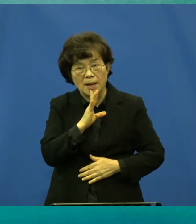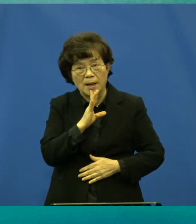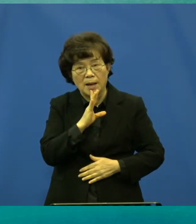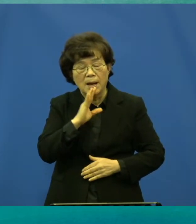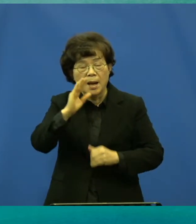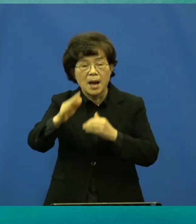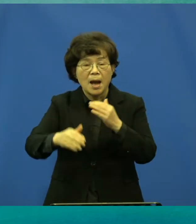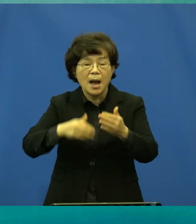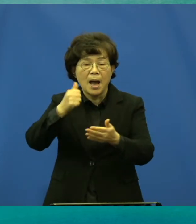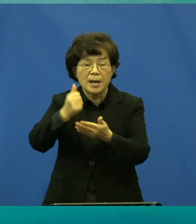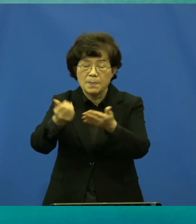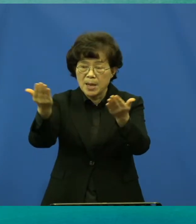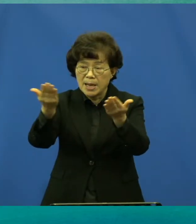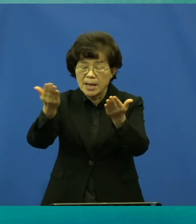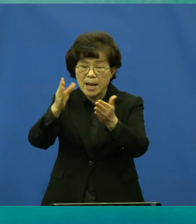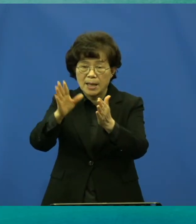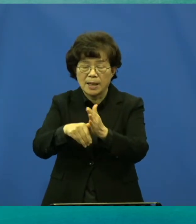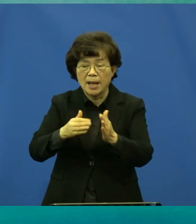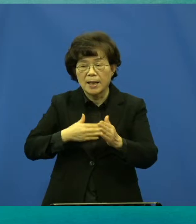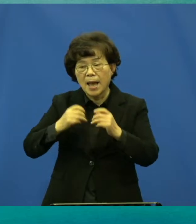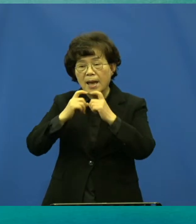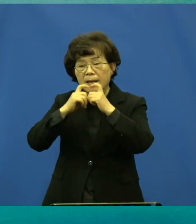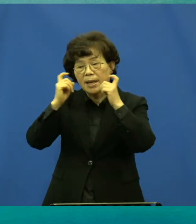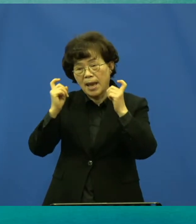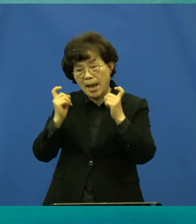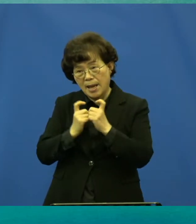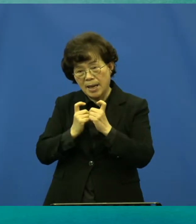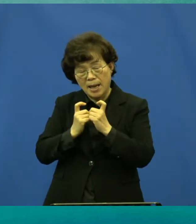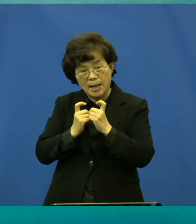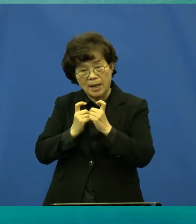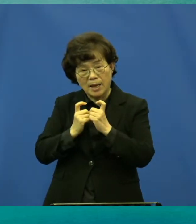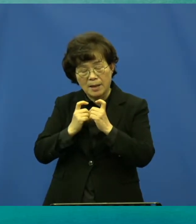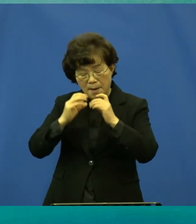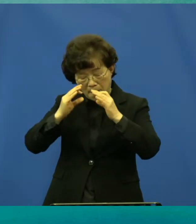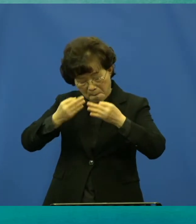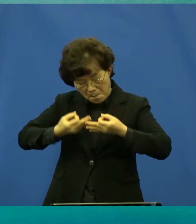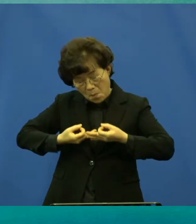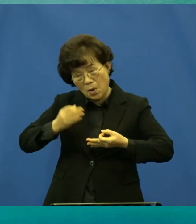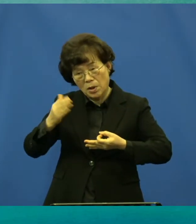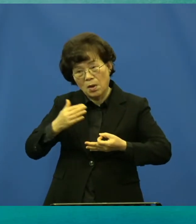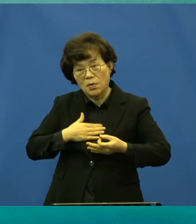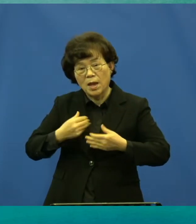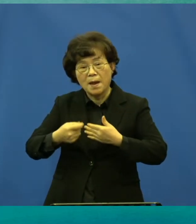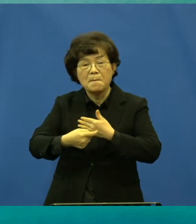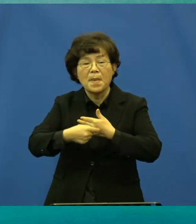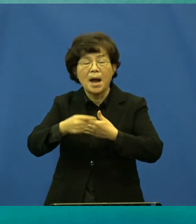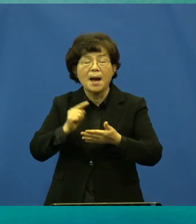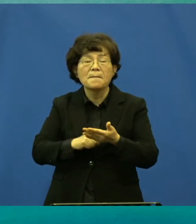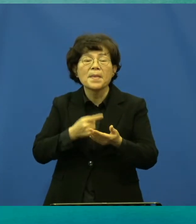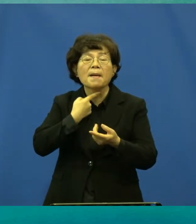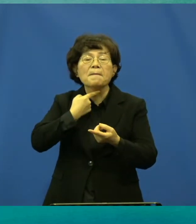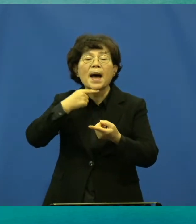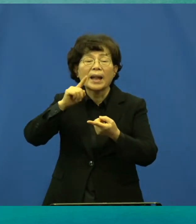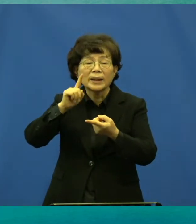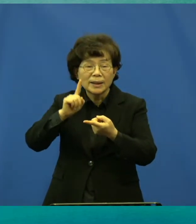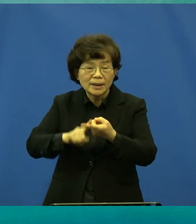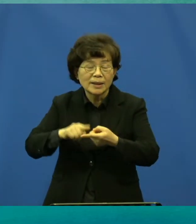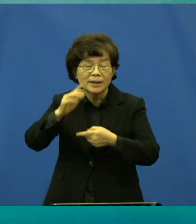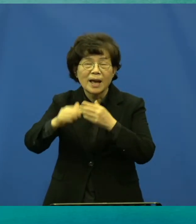우리는 하나님의 일을 하면서도 내 개인에게 더 관심이 있습니다. 그리고 내 마음에 드는 하나님을